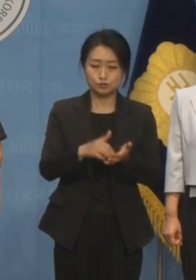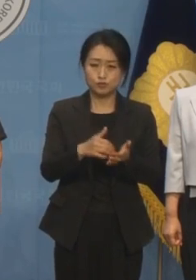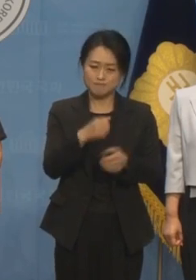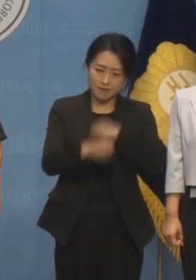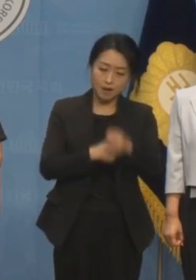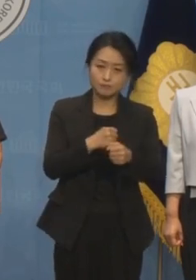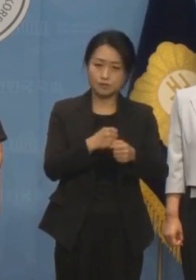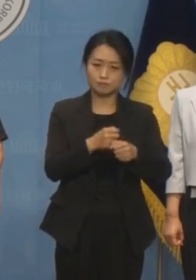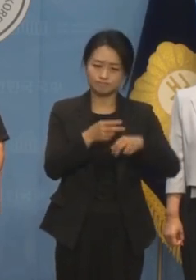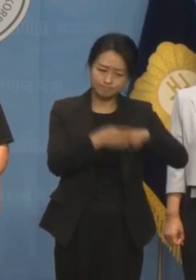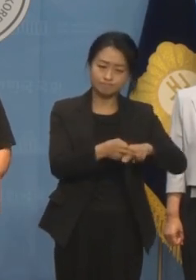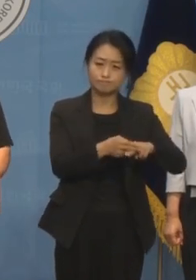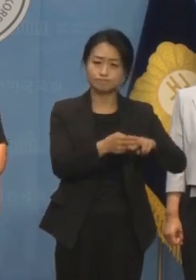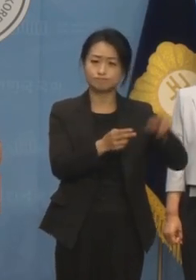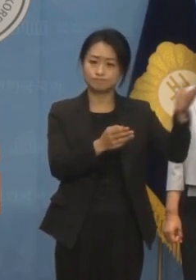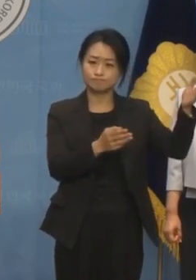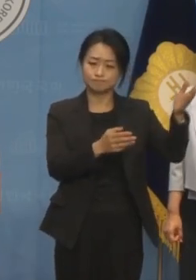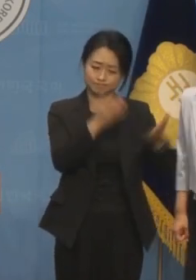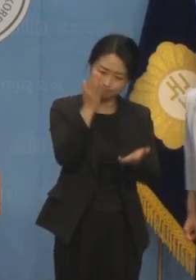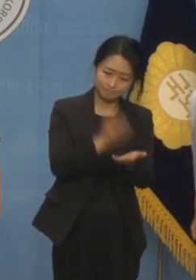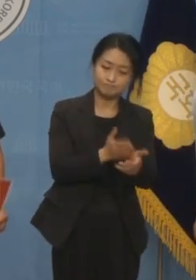이제 멈추어 주십시오. 감사합니다.